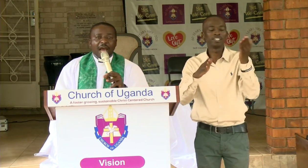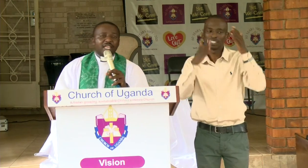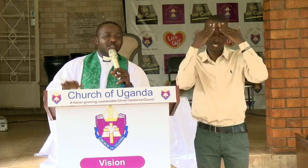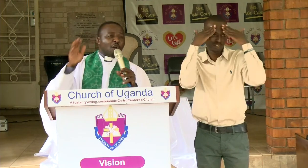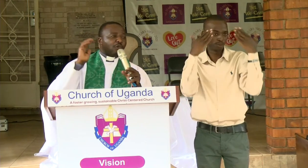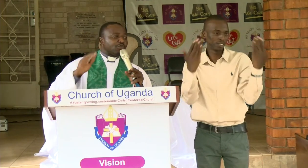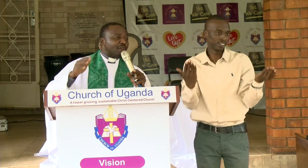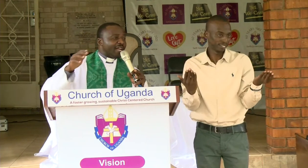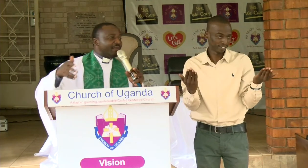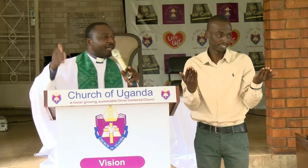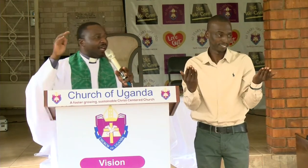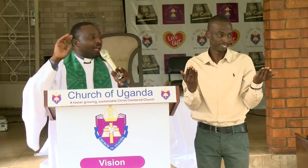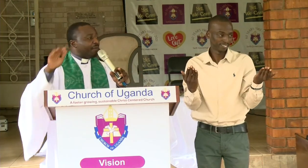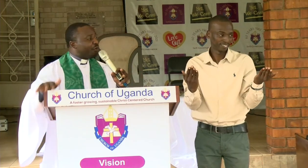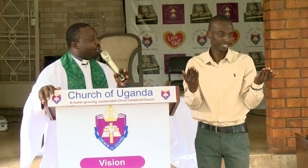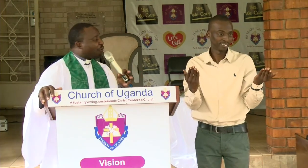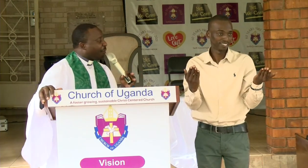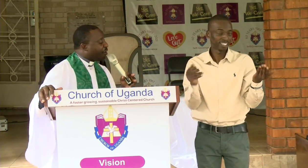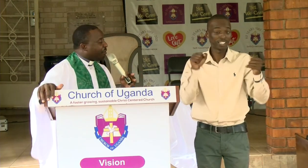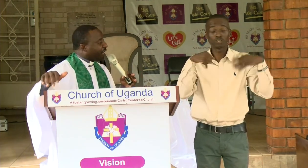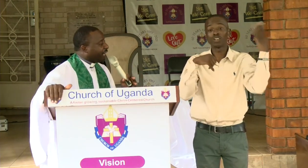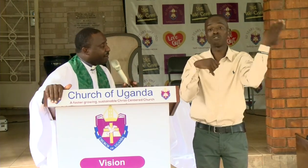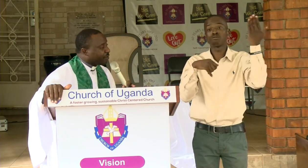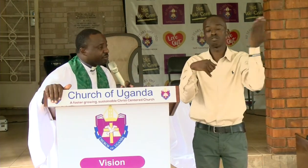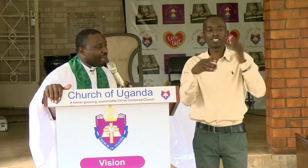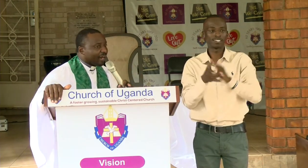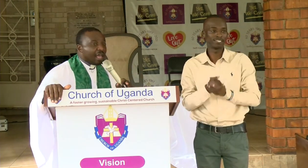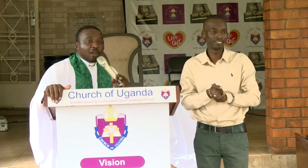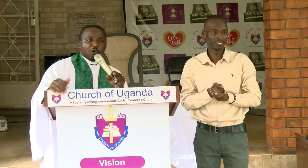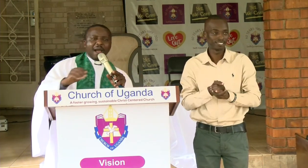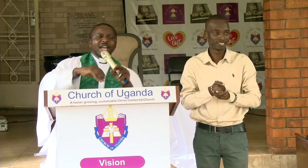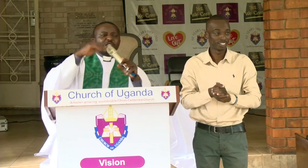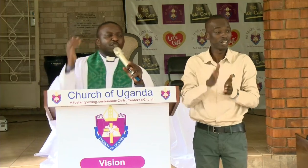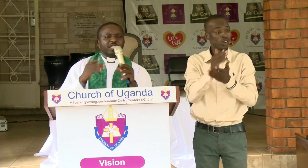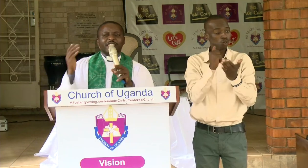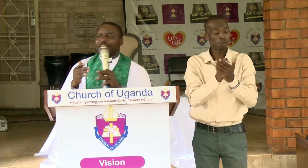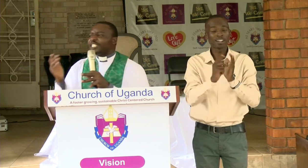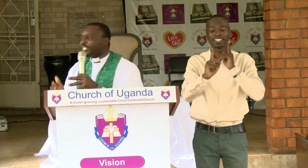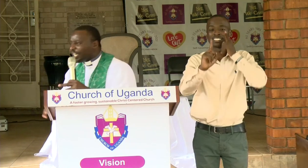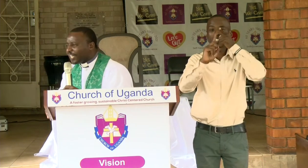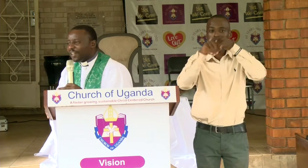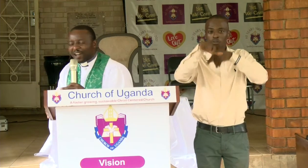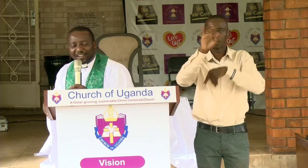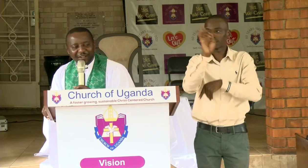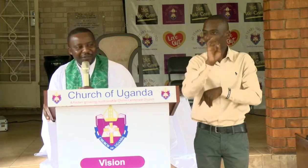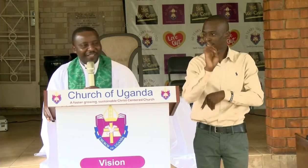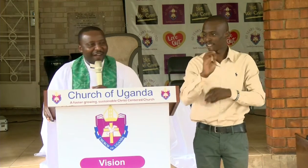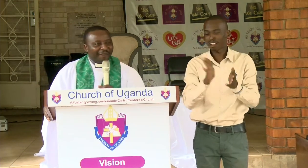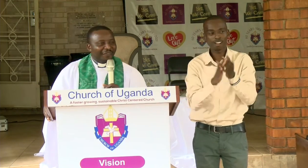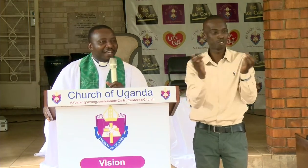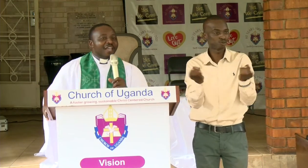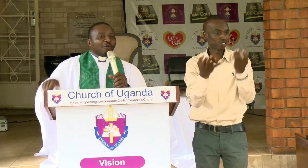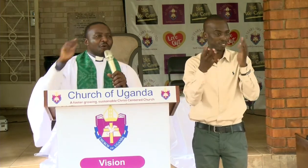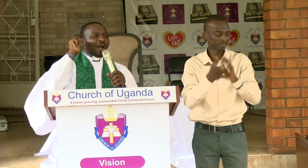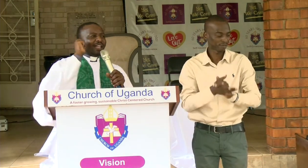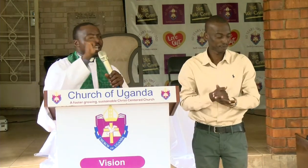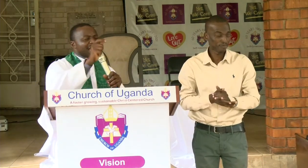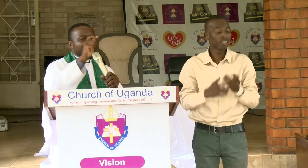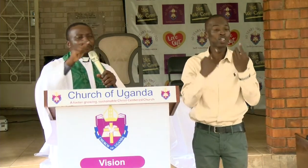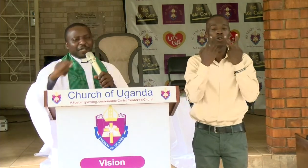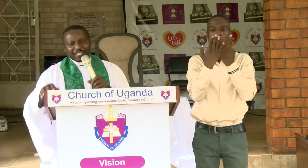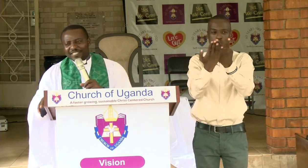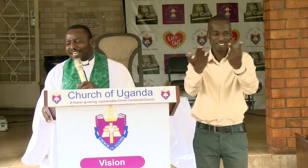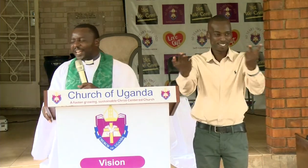otubuulire, ayinza okutuuya n'emige ebirundi kumi n'obugere ne butuuyana, kubanga ekyo si kye kikye. Haleluya.